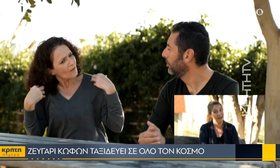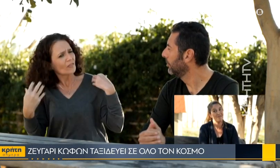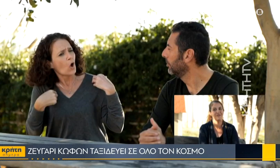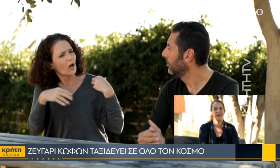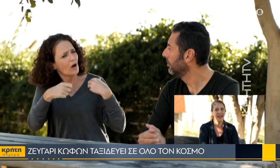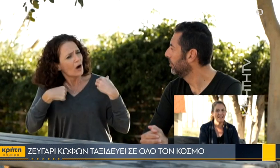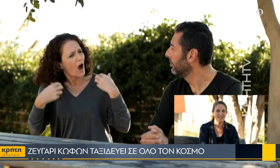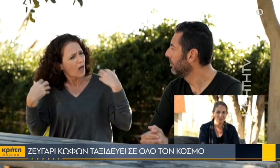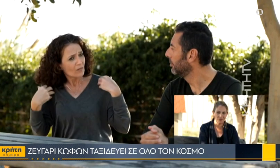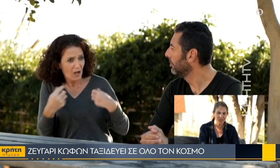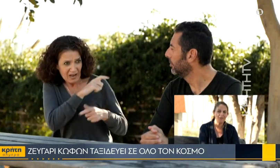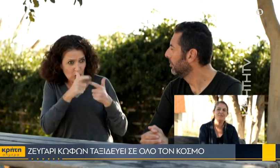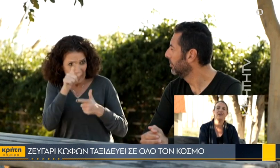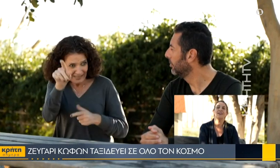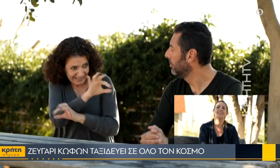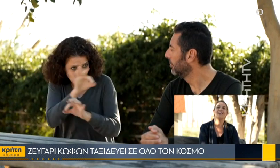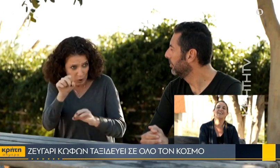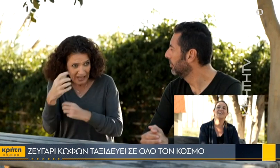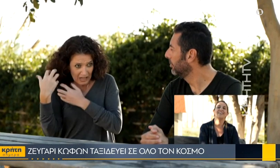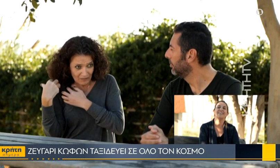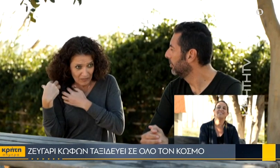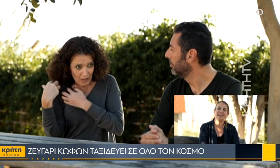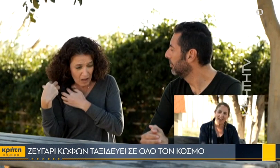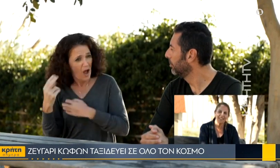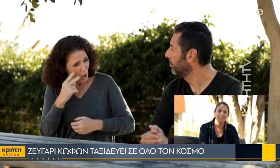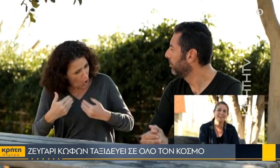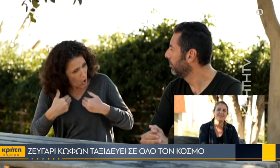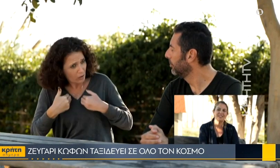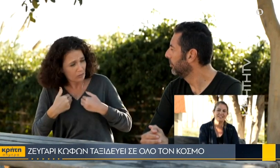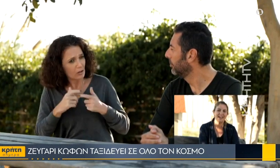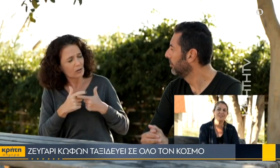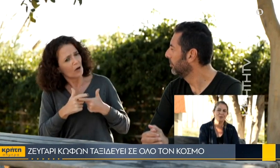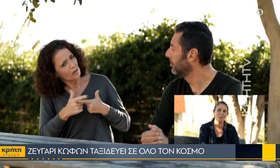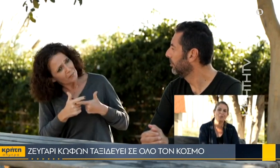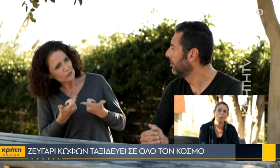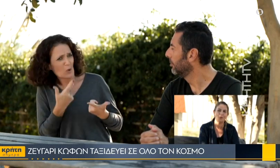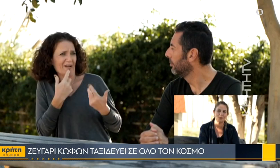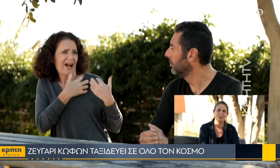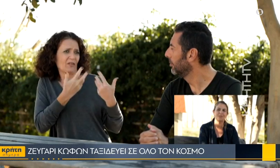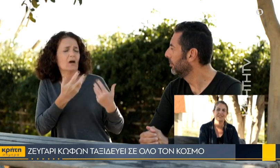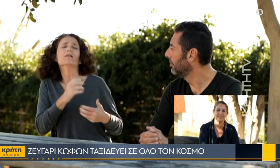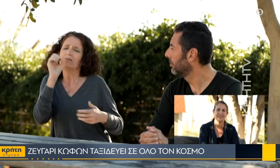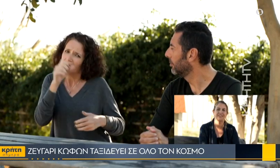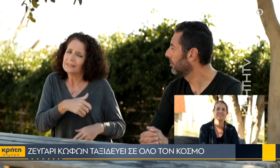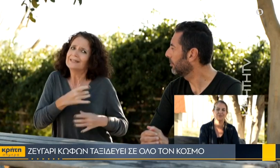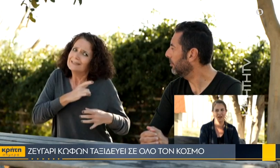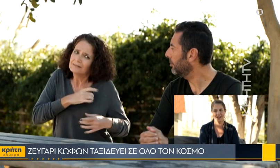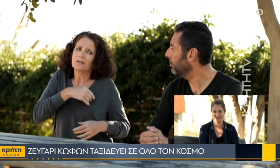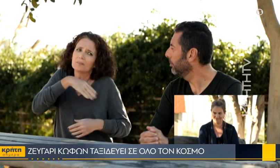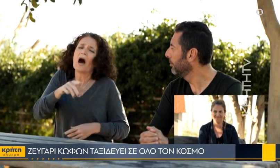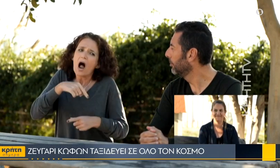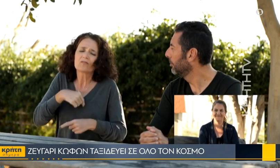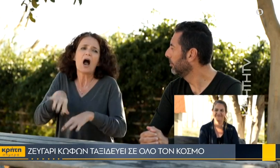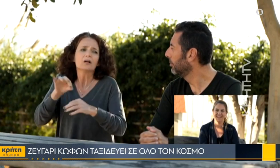θα αναλάβουν έτσι να με προσέχουν, και έτσι ήταν ουσιαστικά το πρώτο μου ταξίδι στη